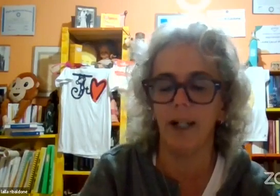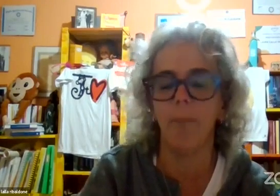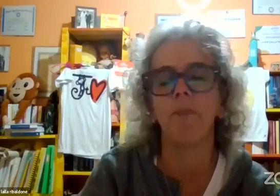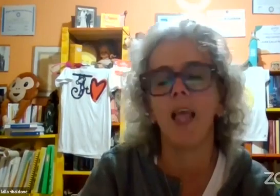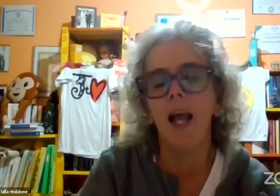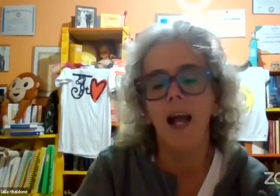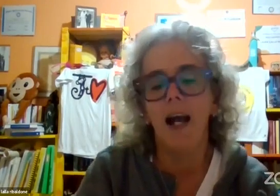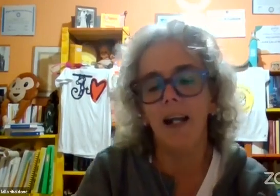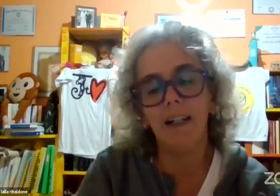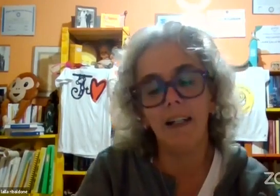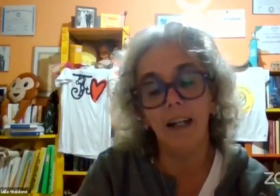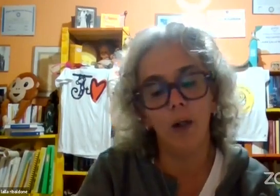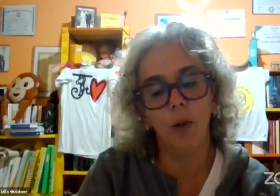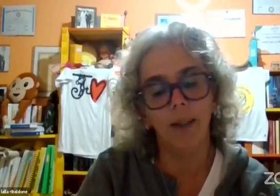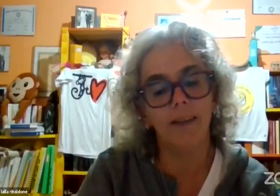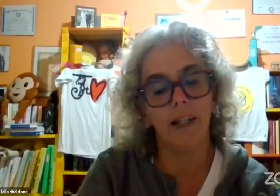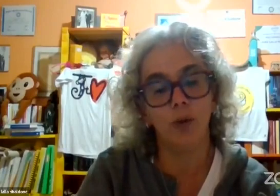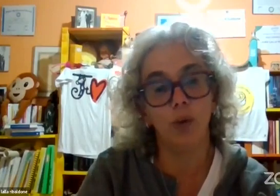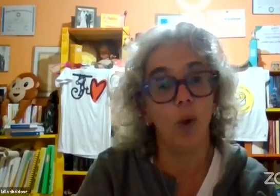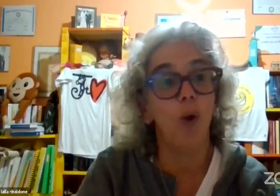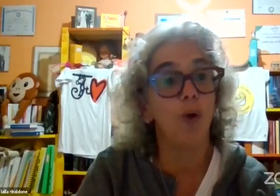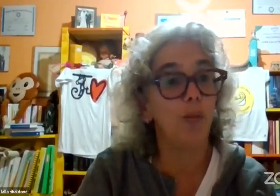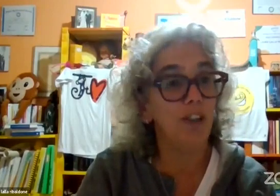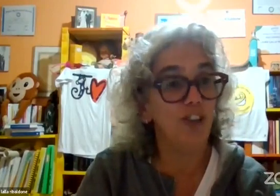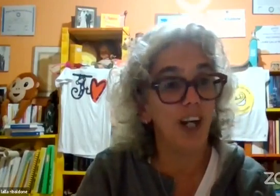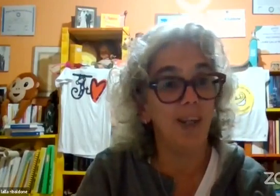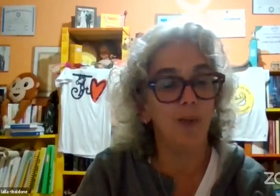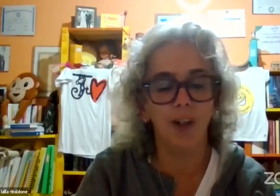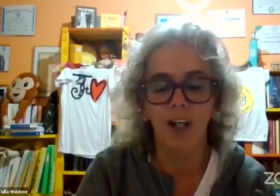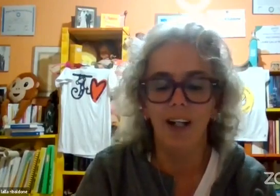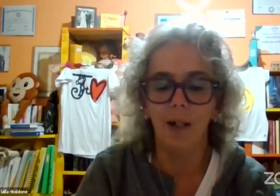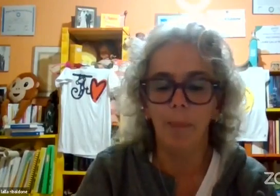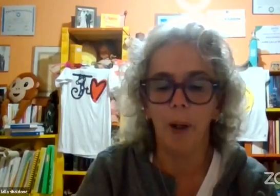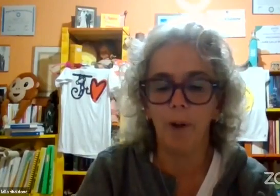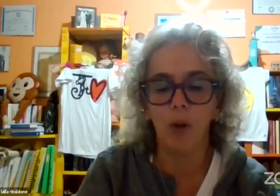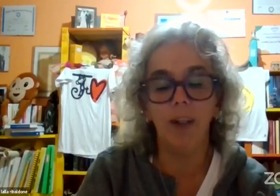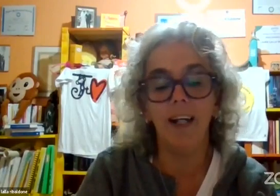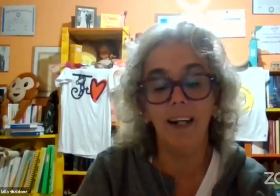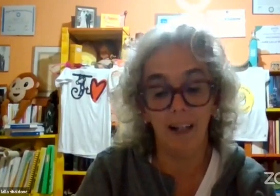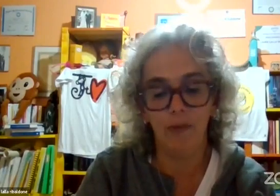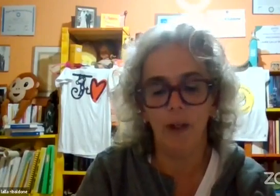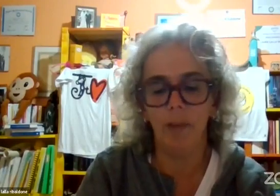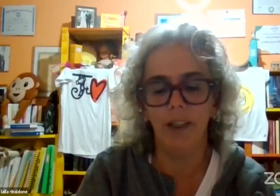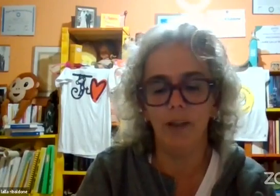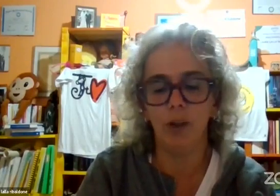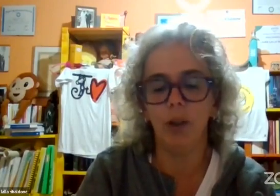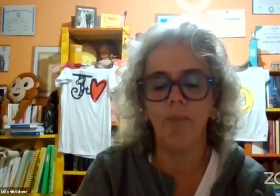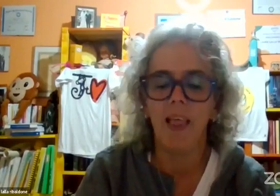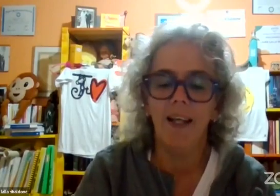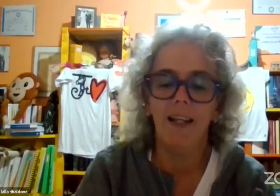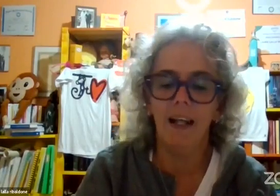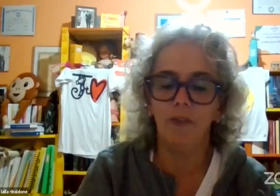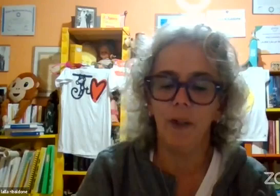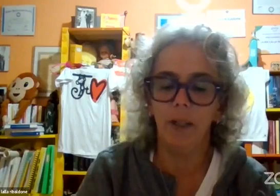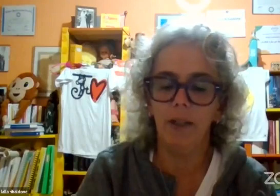eccetera. Al che allora intanto cominciamo proprio con l'alfabeto e